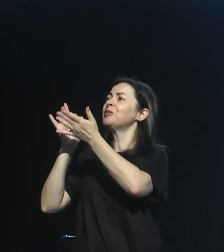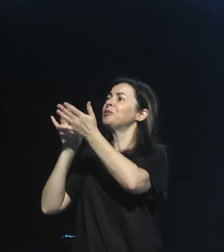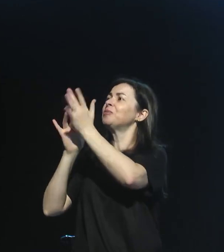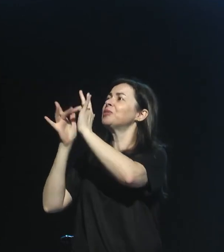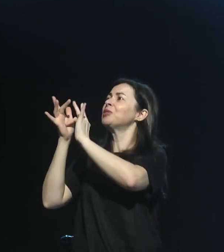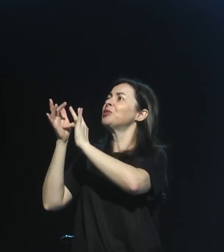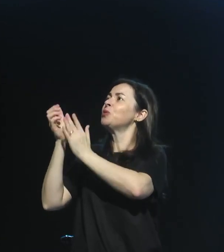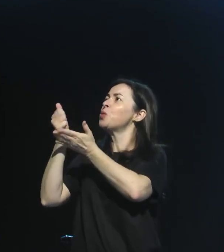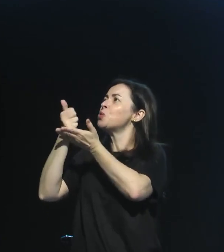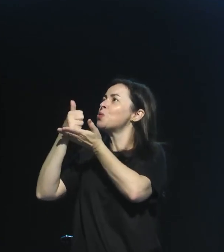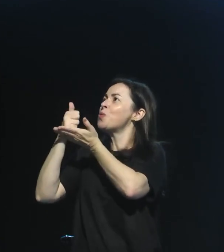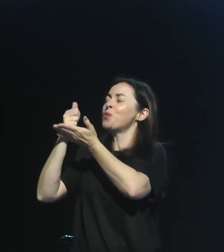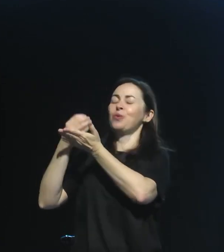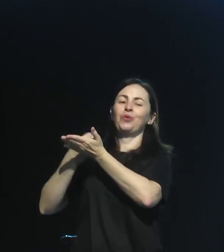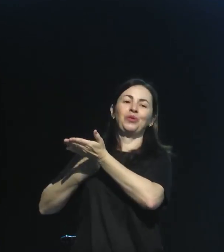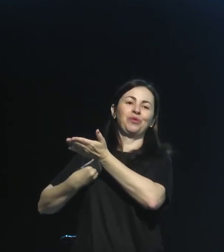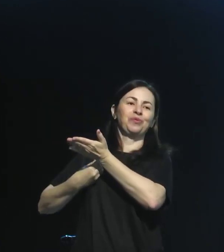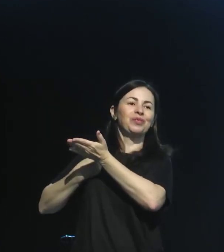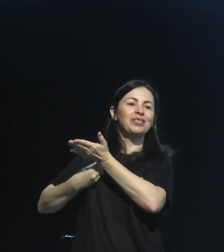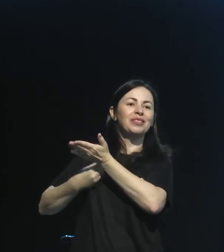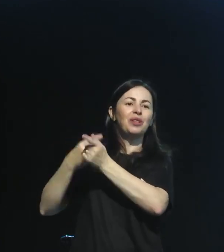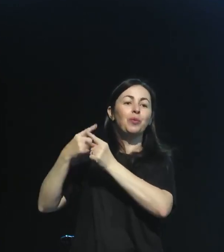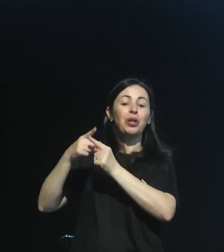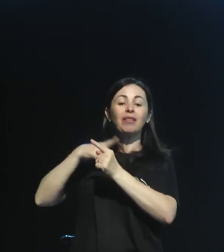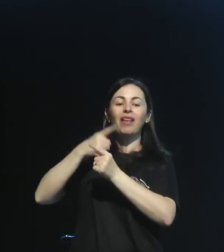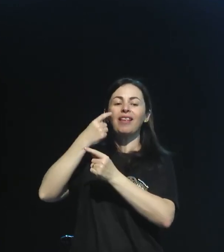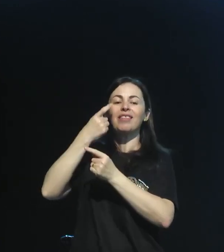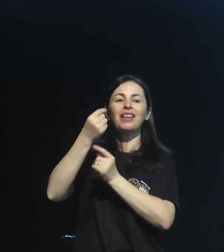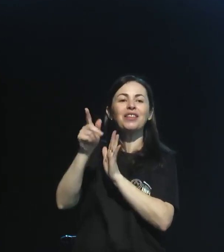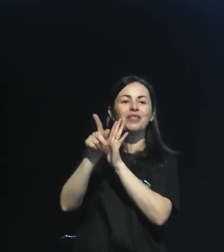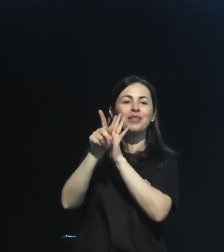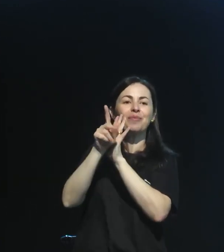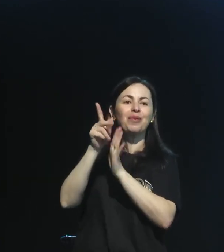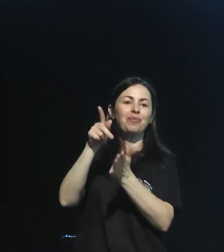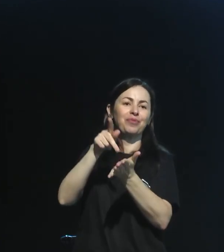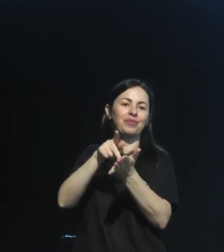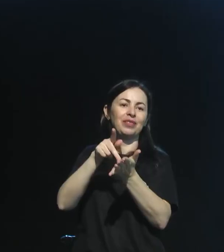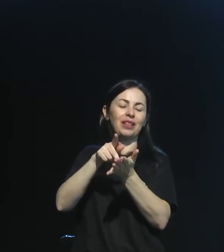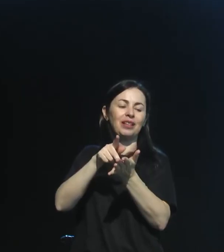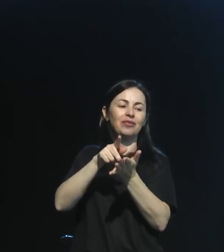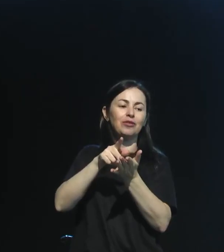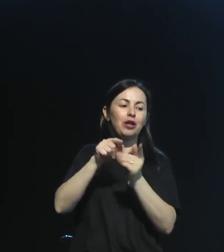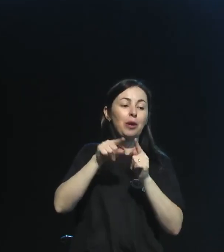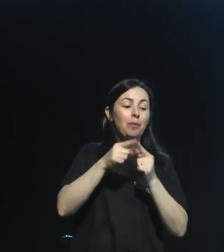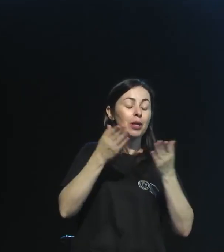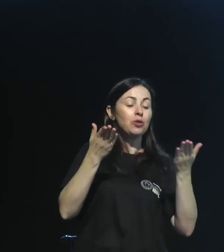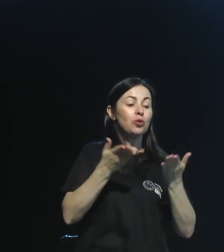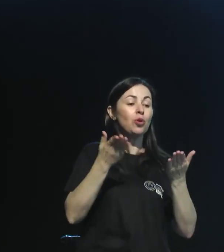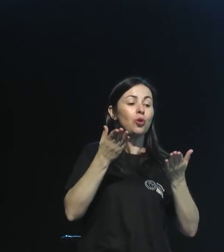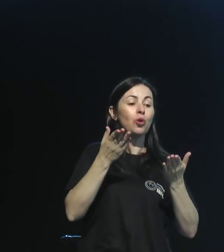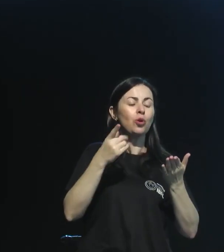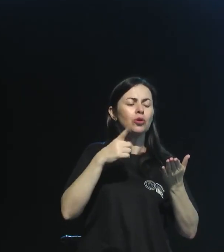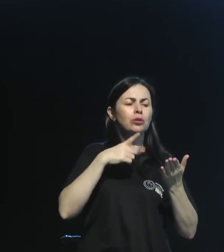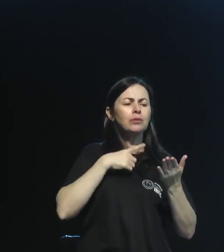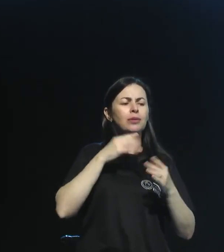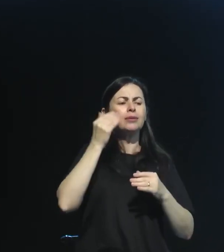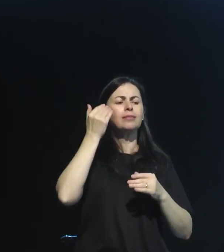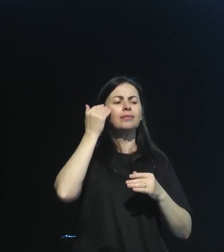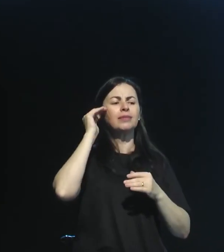tem vivido conforme as suas vontades, as suas verdades. Mas hoje você foi confrontado que existe um único